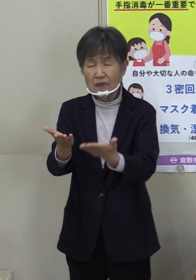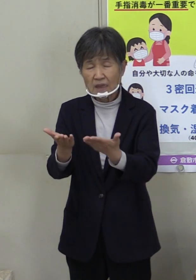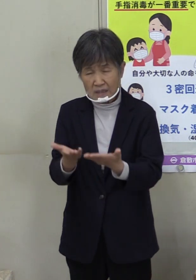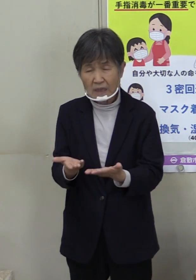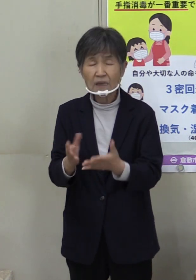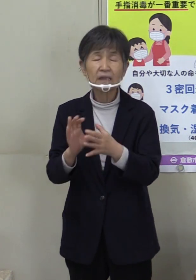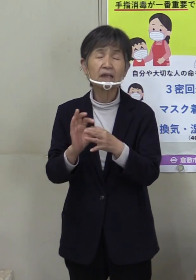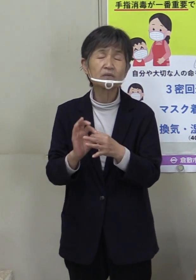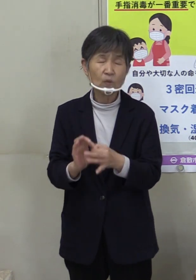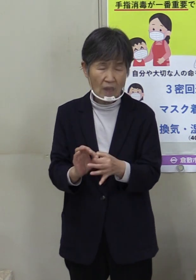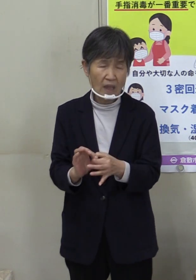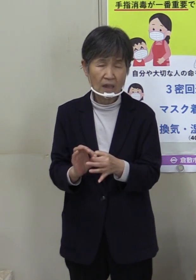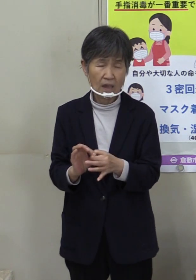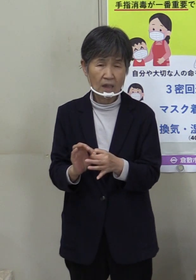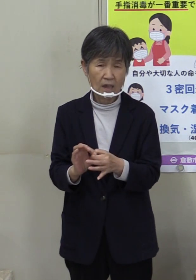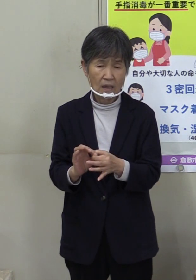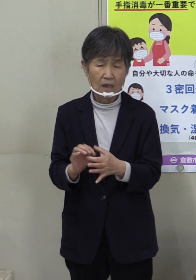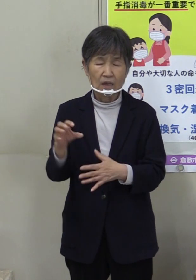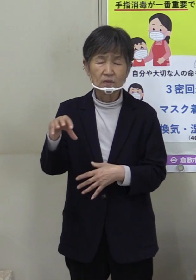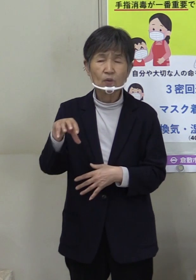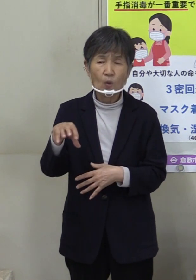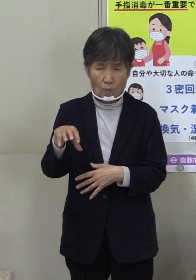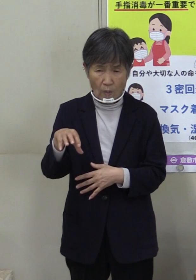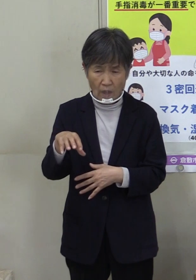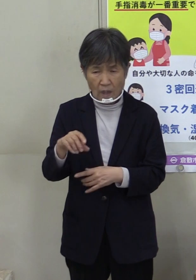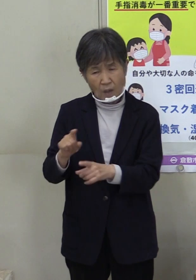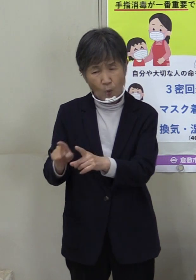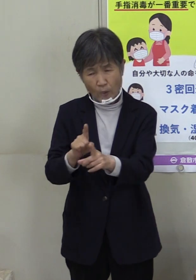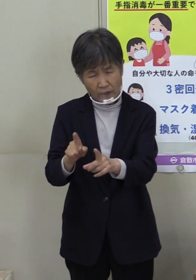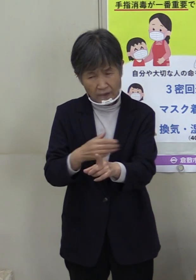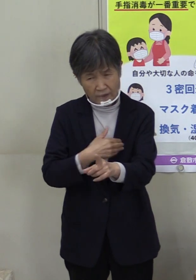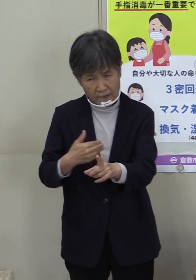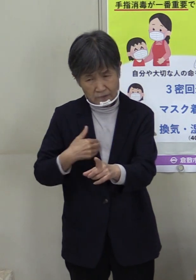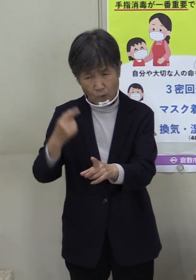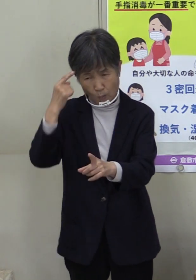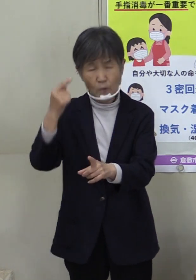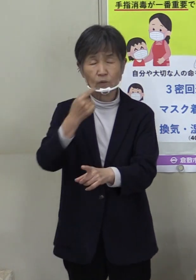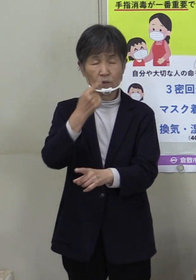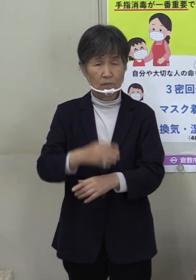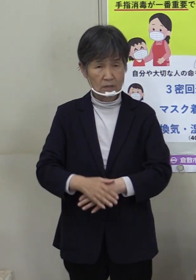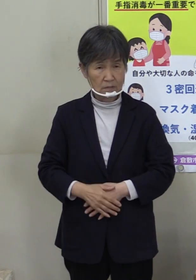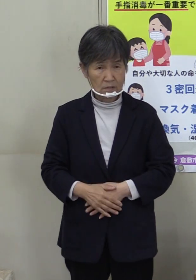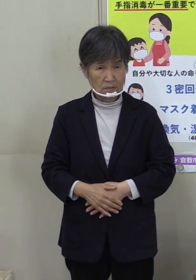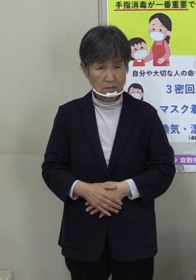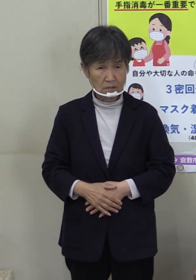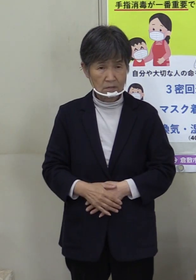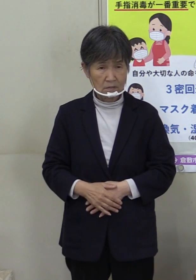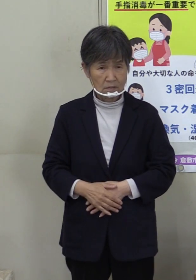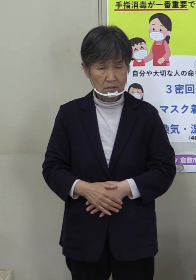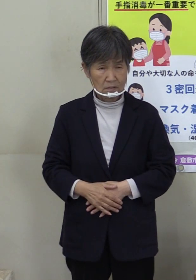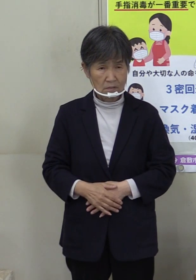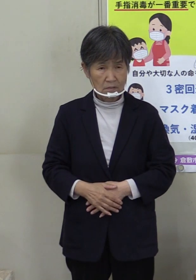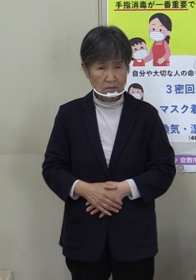ので、そこは、まあ、終えているというようには考えております。